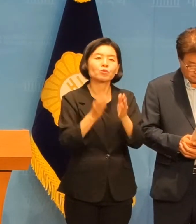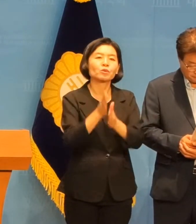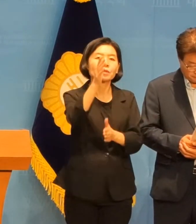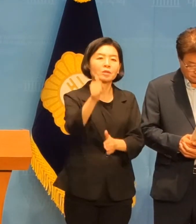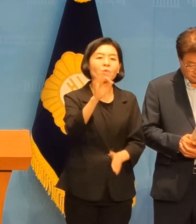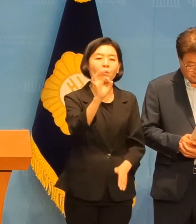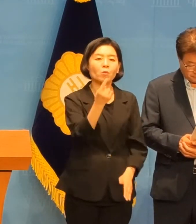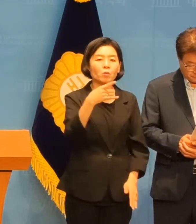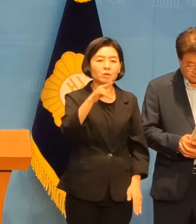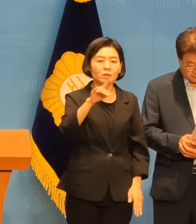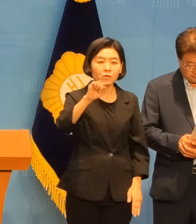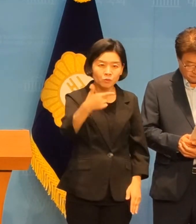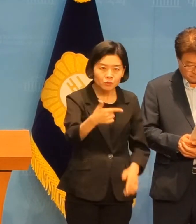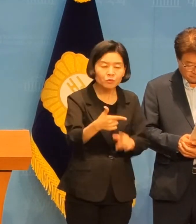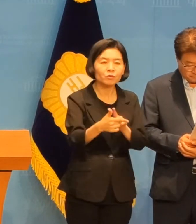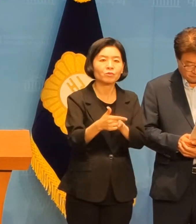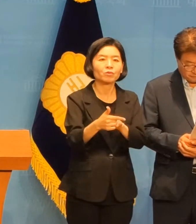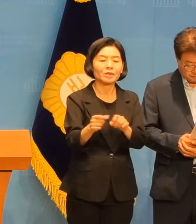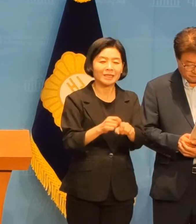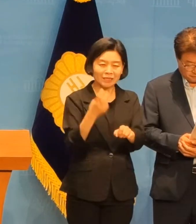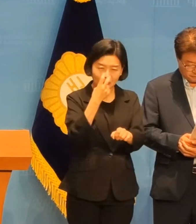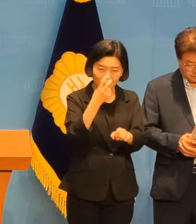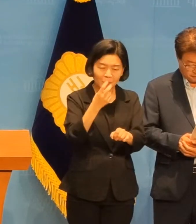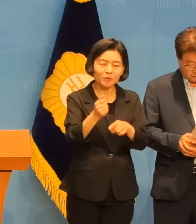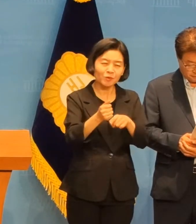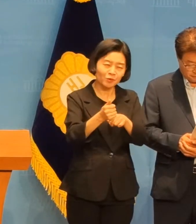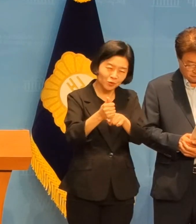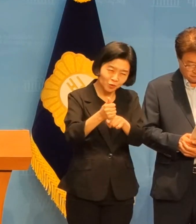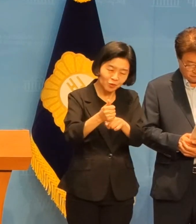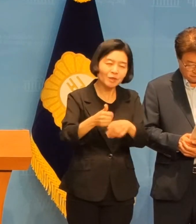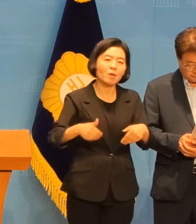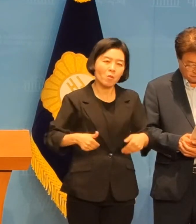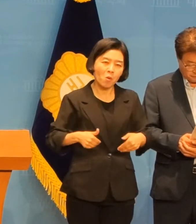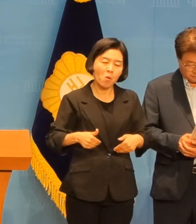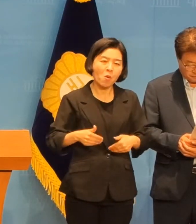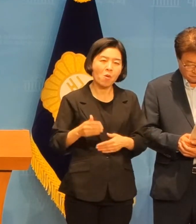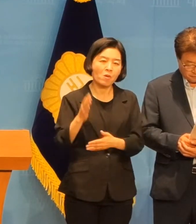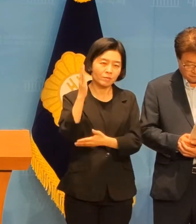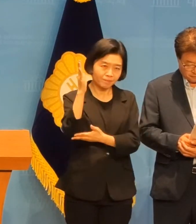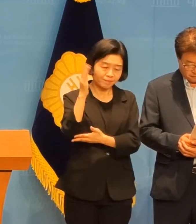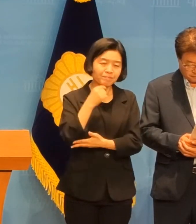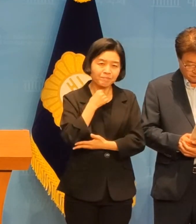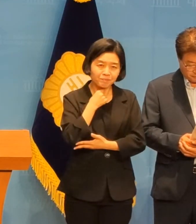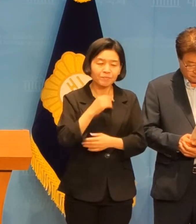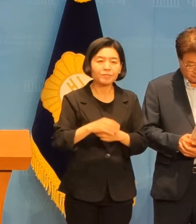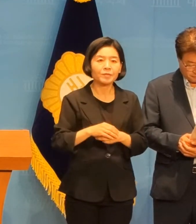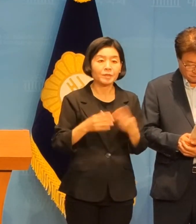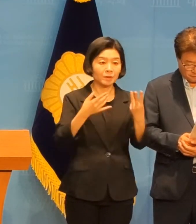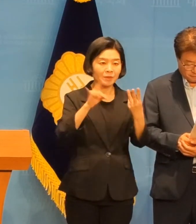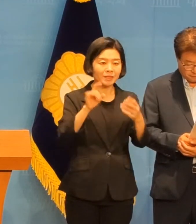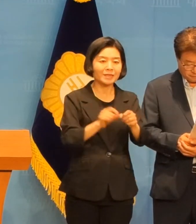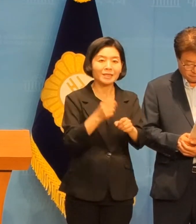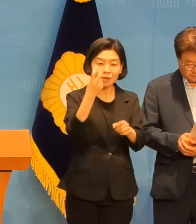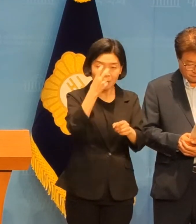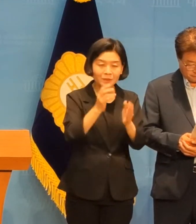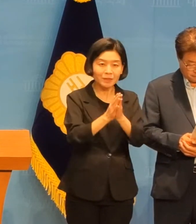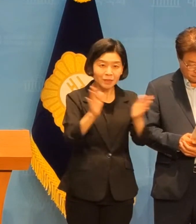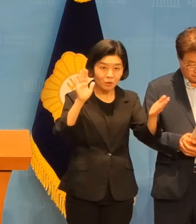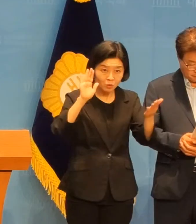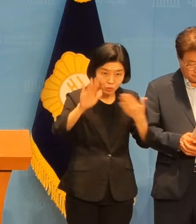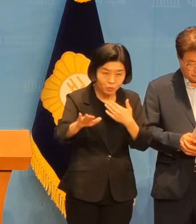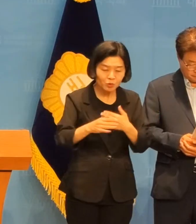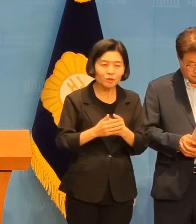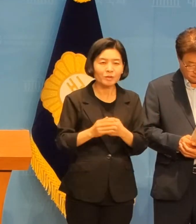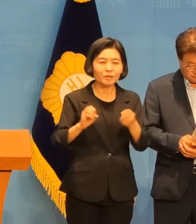수사를 촉구하기 위해서 이 자리에 섰습니다. 그동안 3대 특검이 출범한 이후에